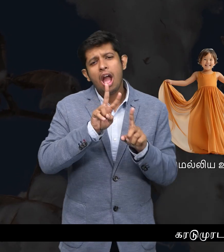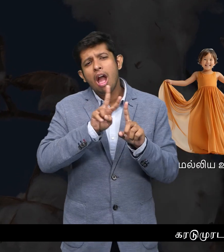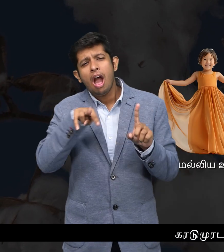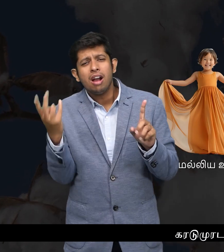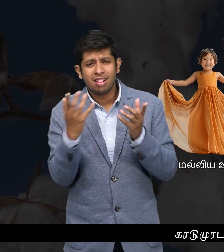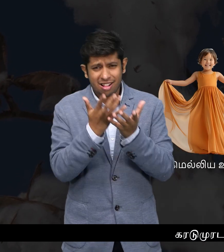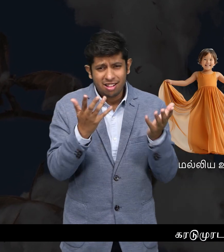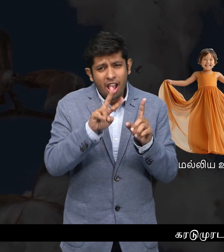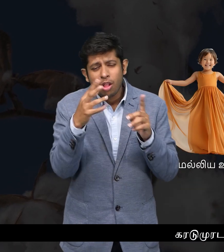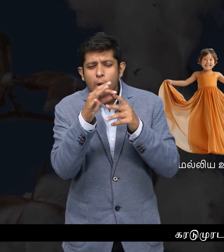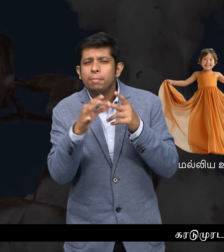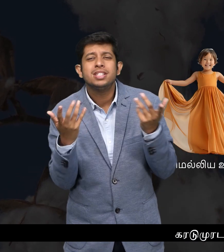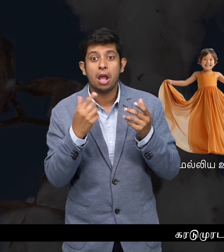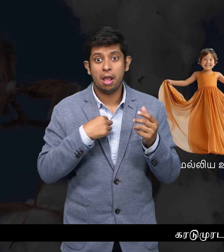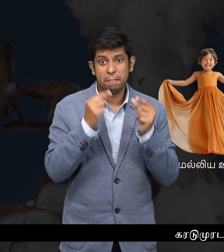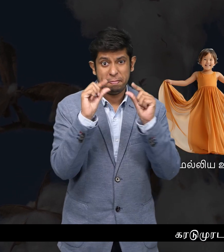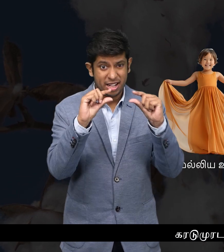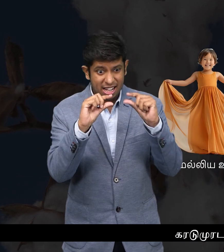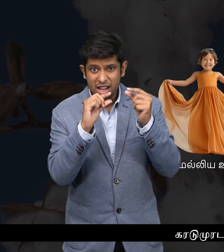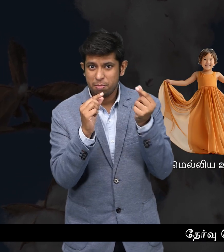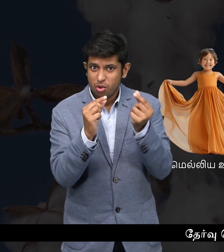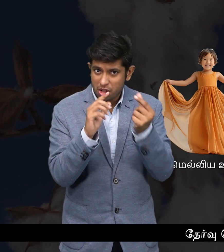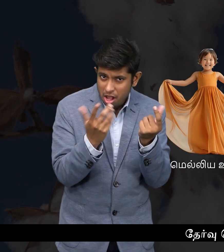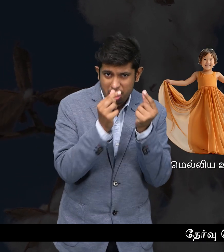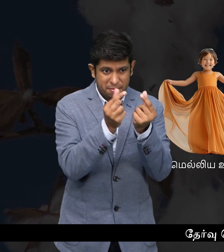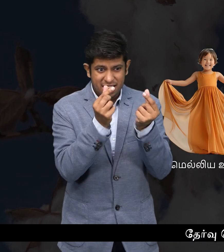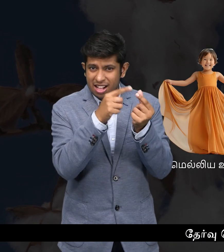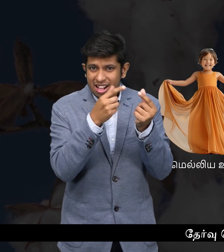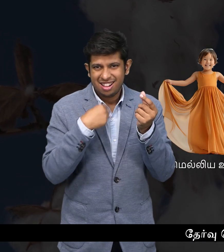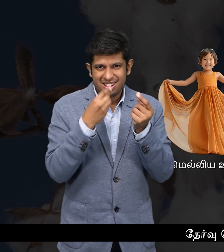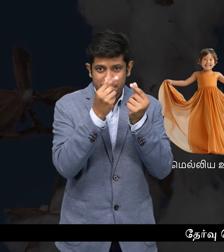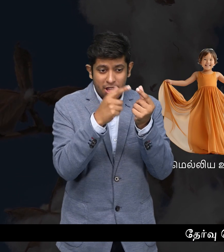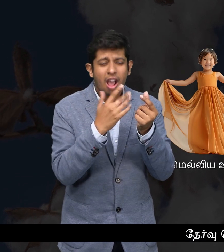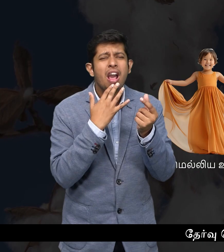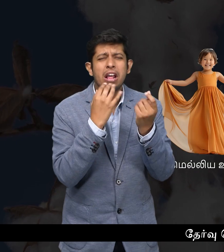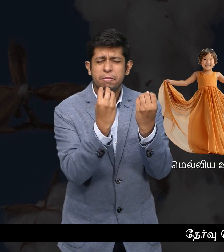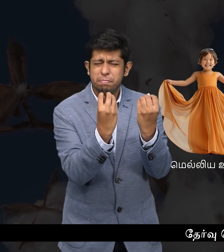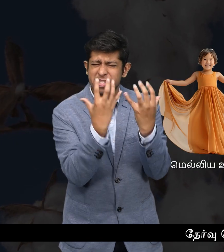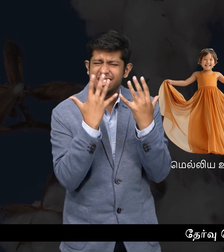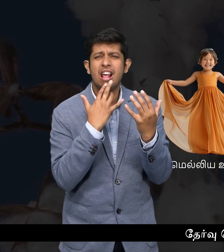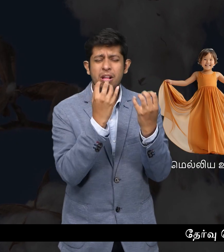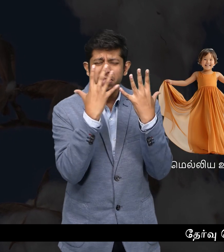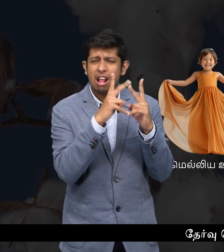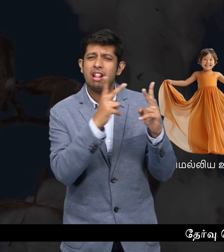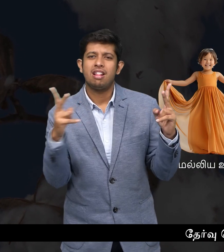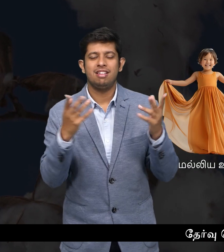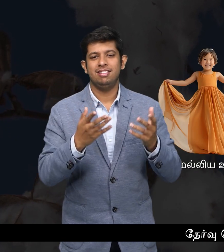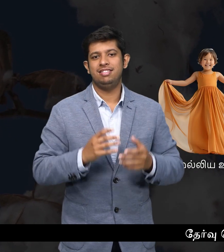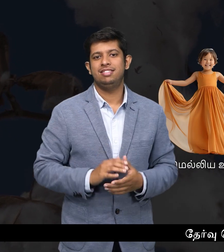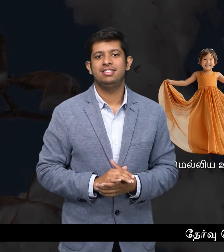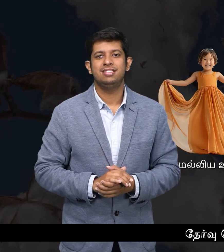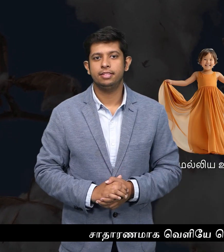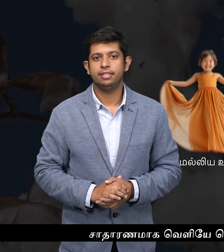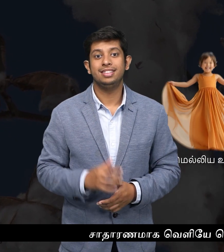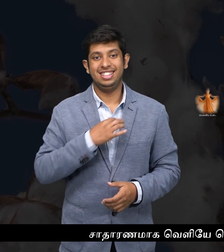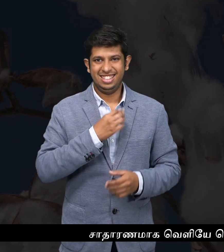துணிகளை செய்யப்பட்ட ஆடைகளை விரும்புகிறார்கள். மற்றவர்கள் பிரகாசமான வண்ணங்களில் அடர்த்தியான,